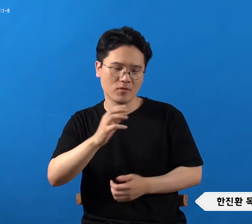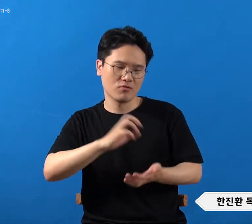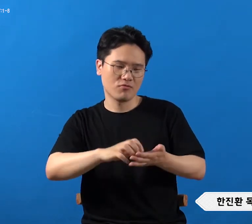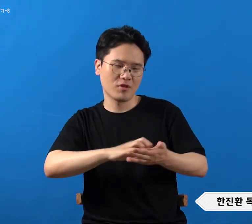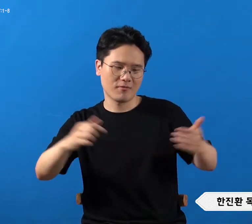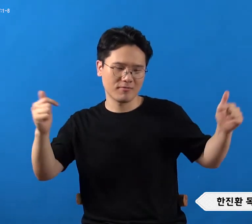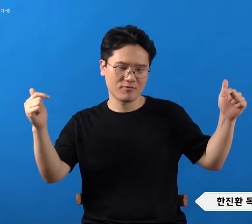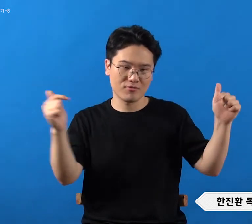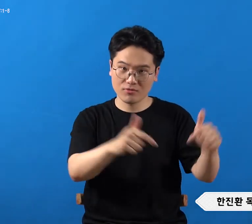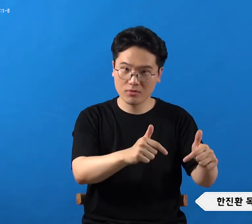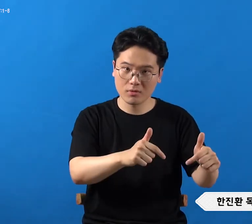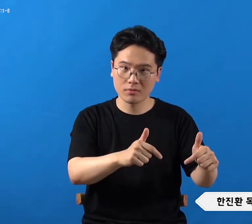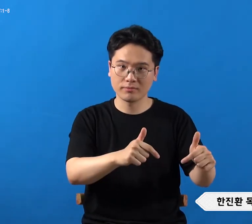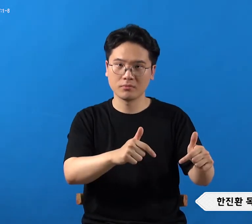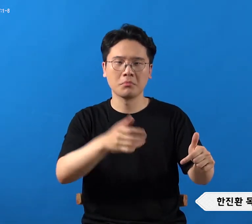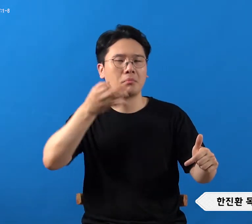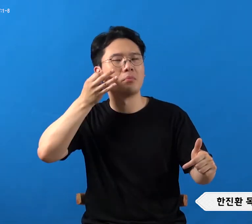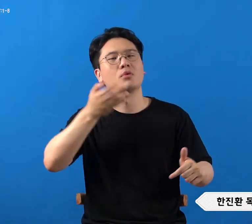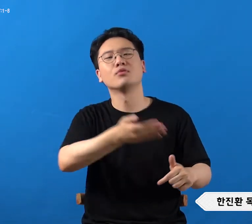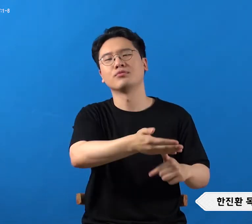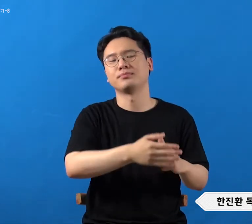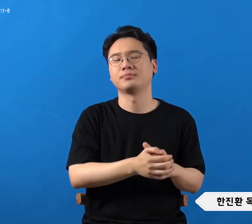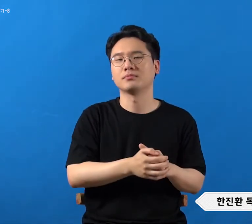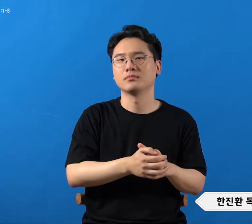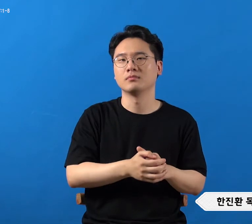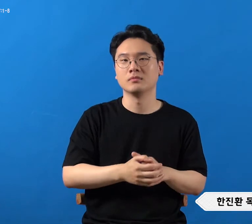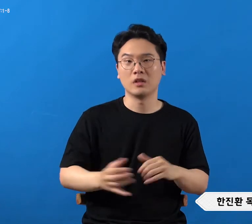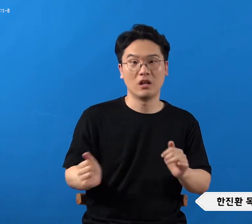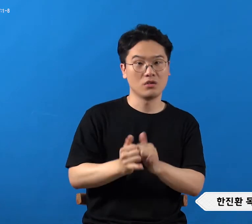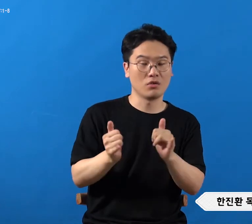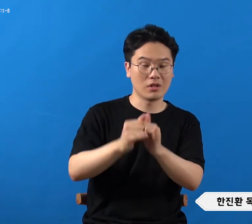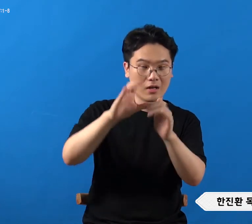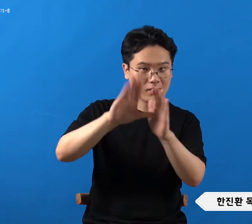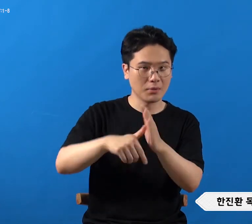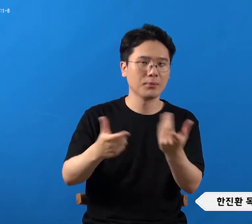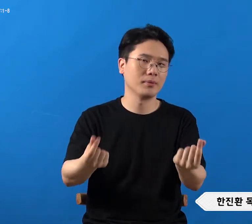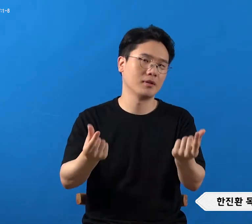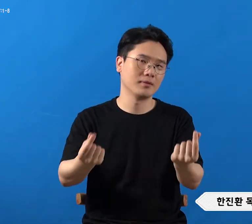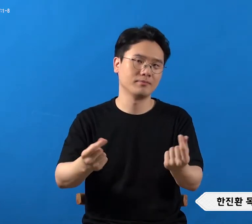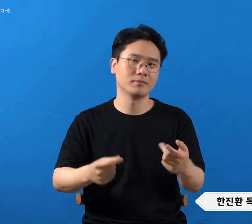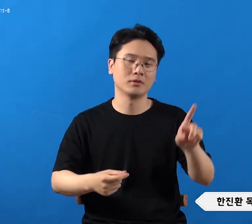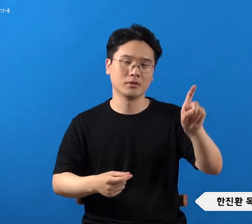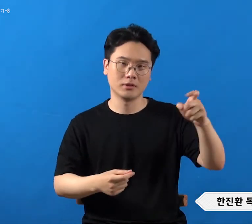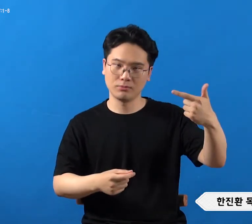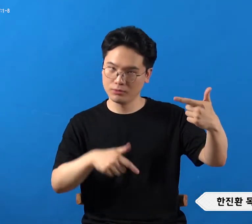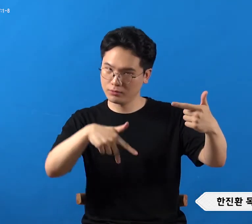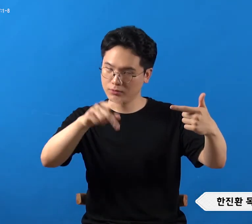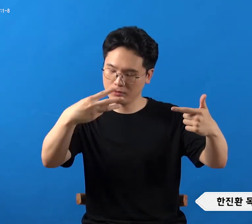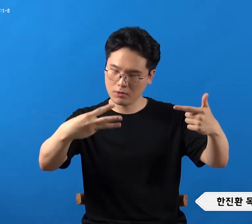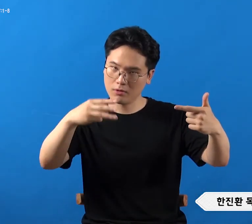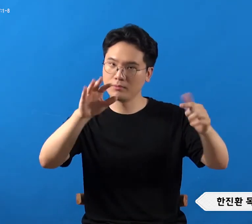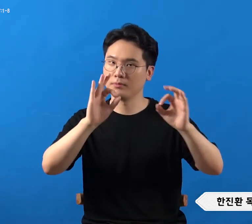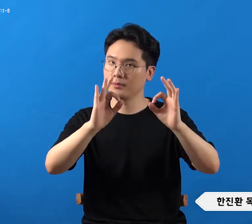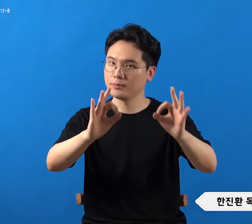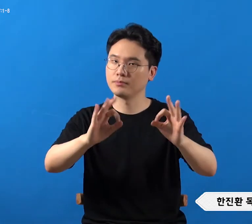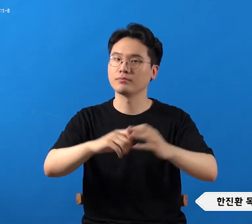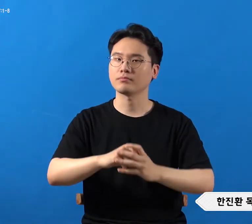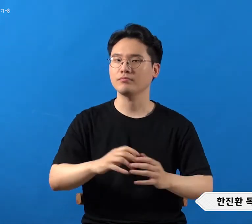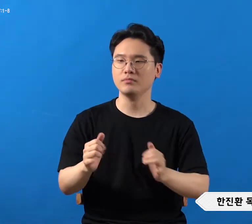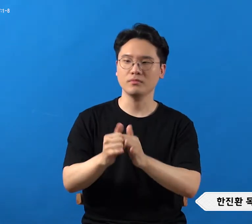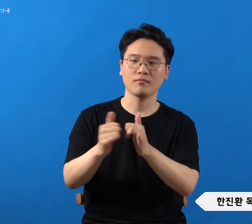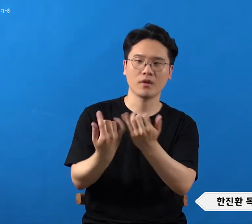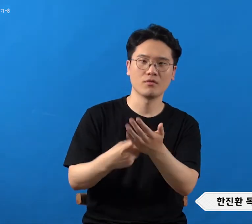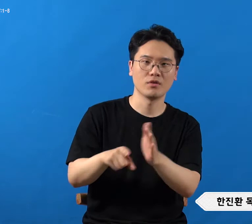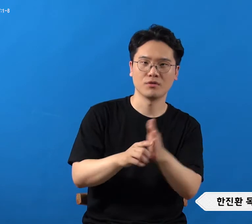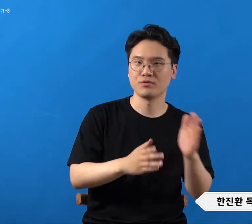것이죠. 전쟁을 할 때도 마찬가지입니다. 16절 보면 이제 전쟁을 붙으려고 나가는데